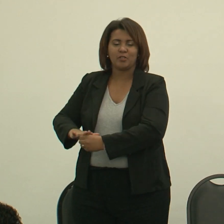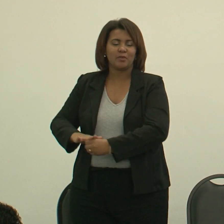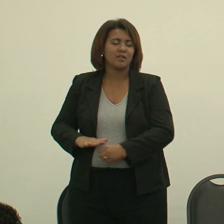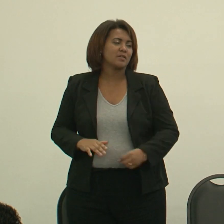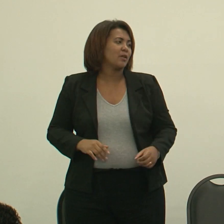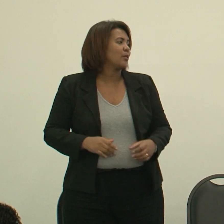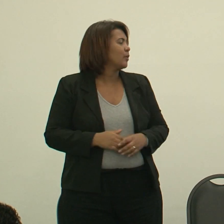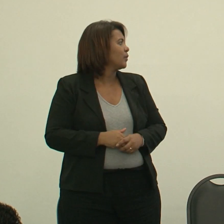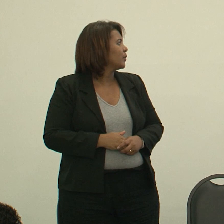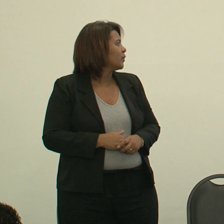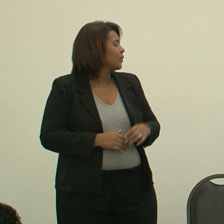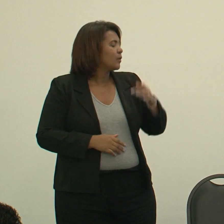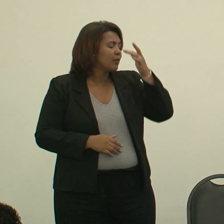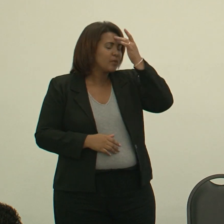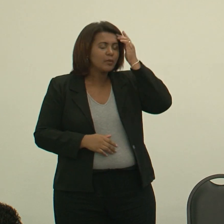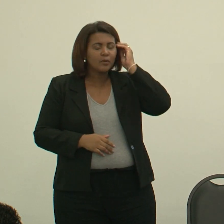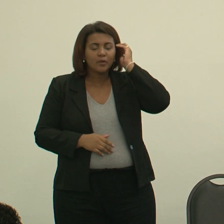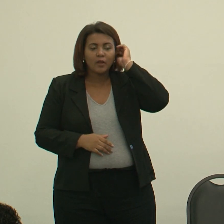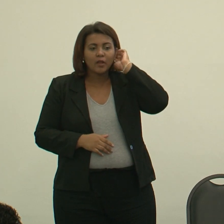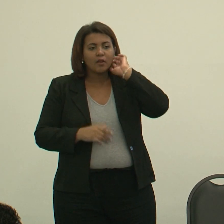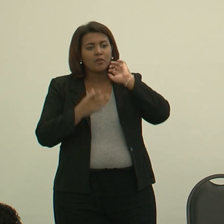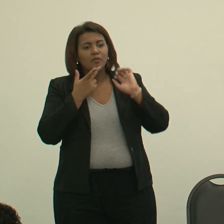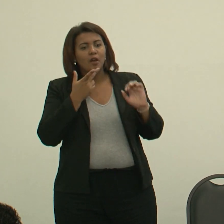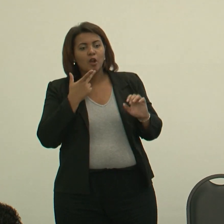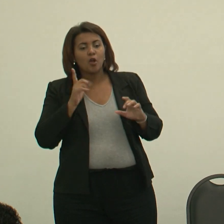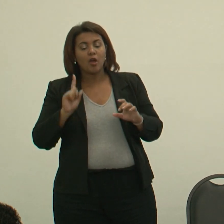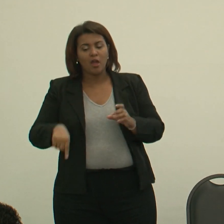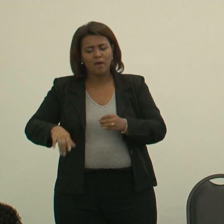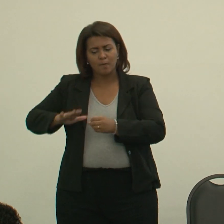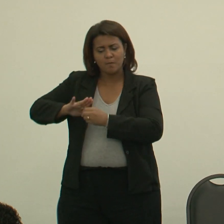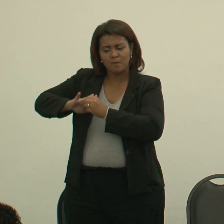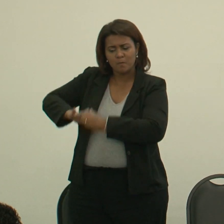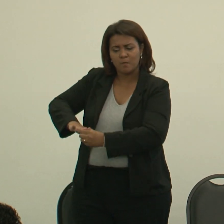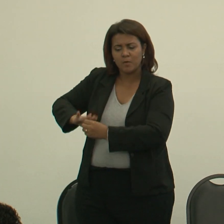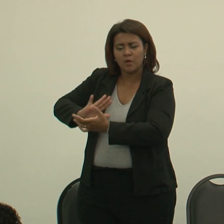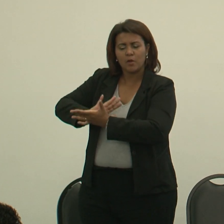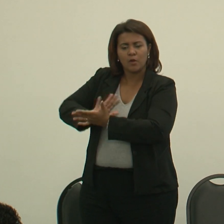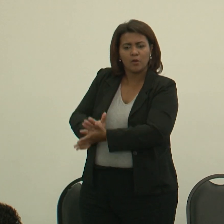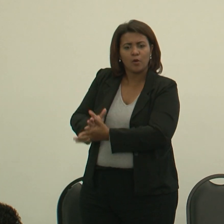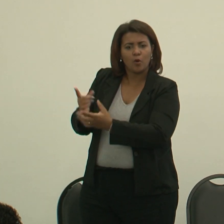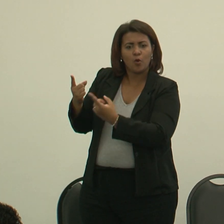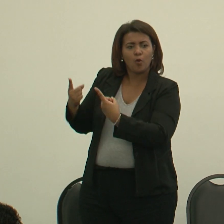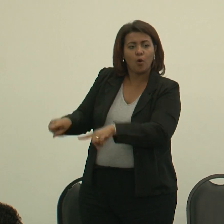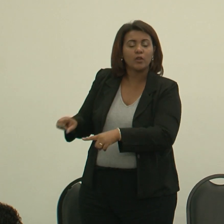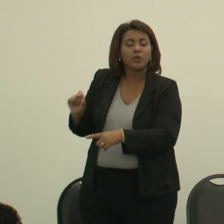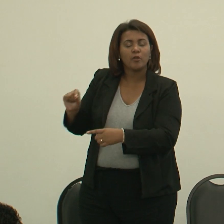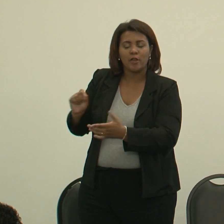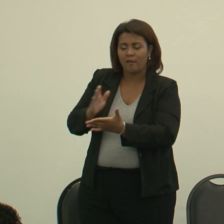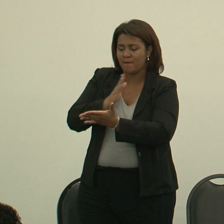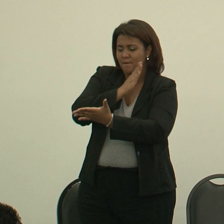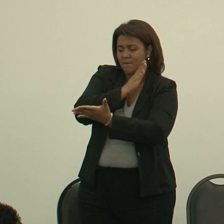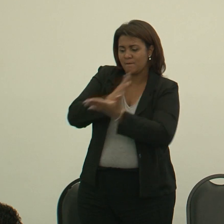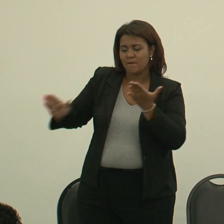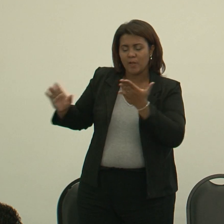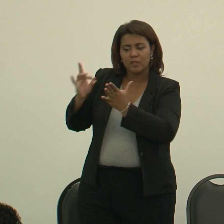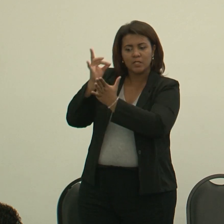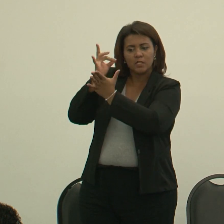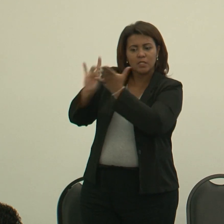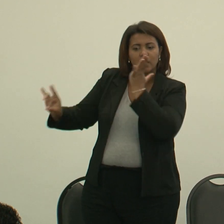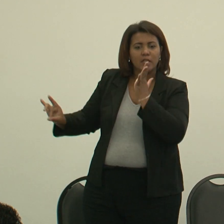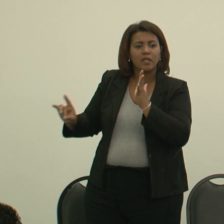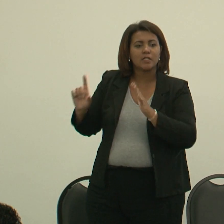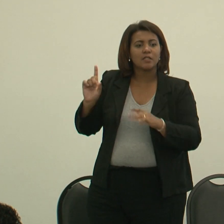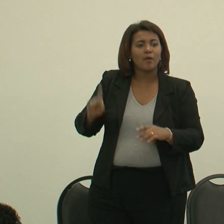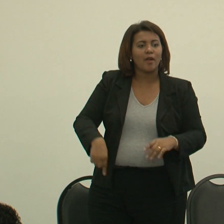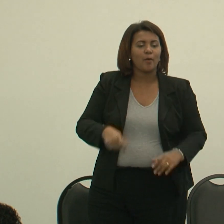do... faltou ali, mas qual é o pulo entre discriminação e segregação? A segregação, via de regra, ela é imposta